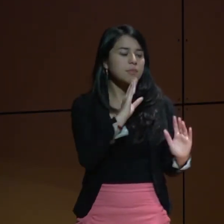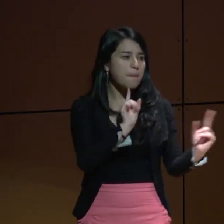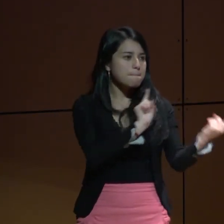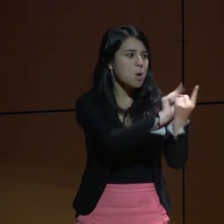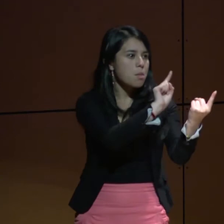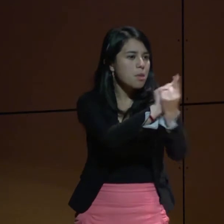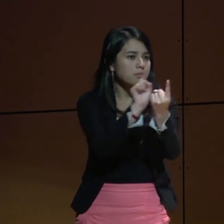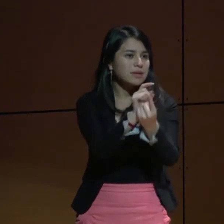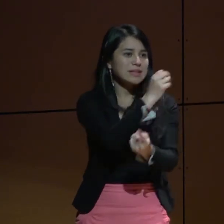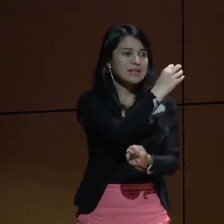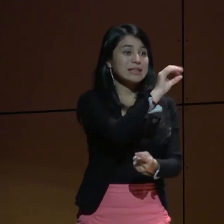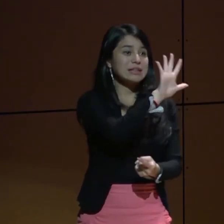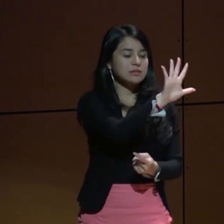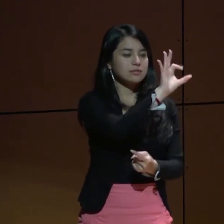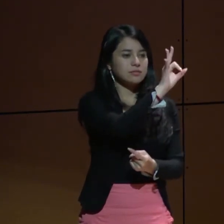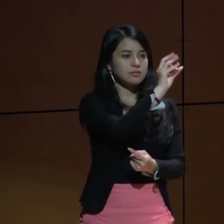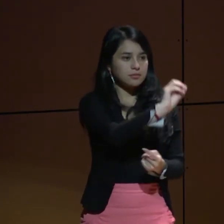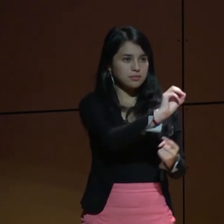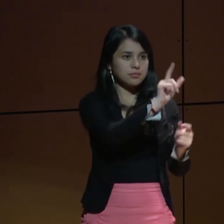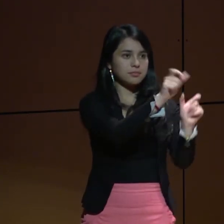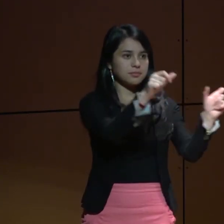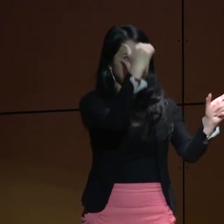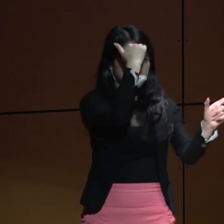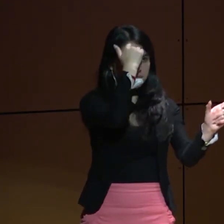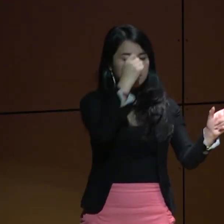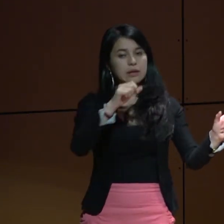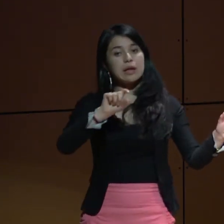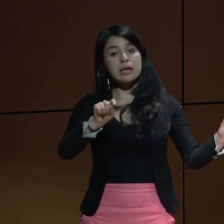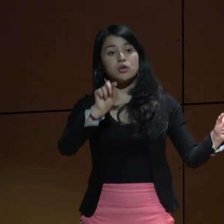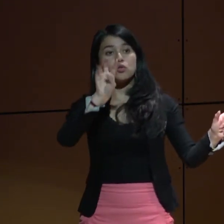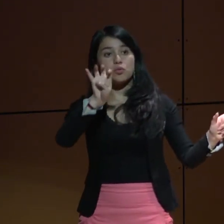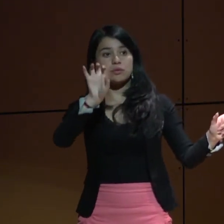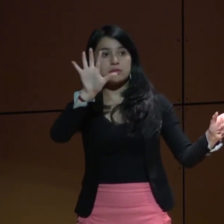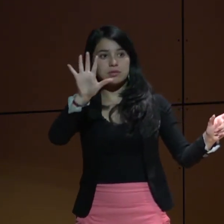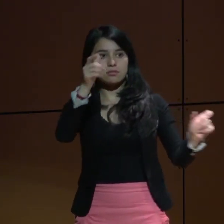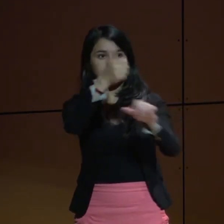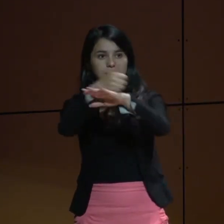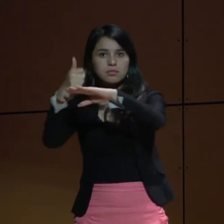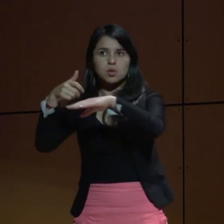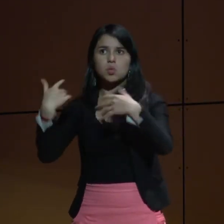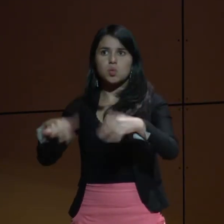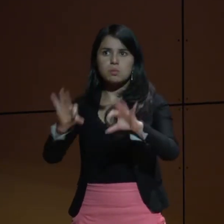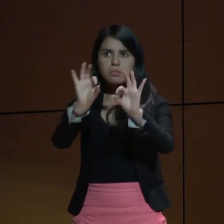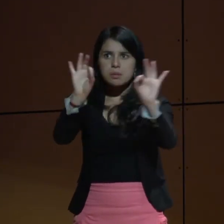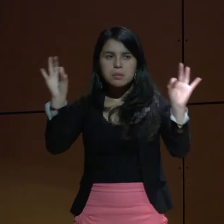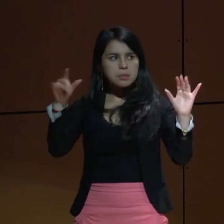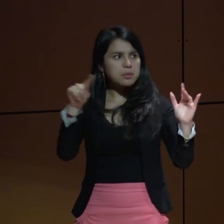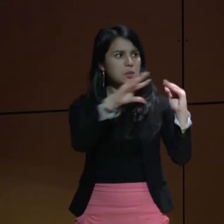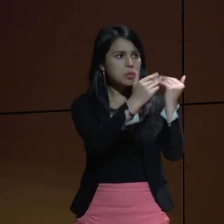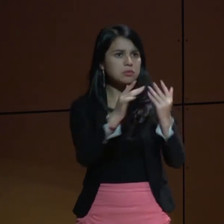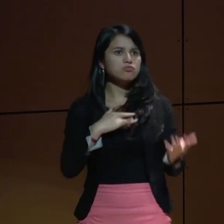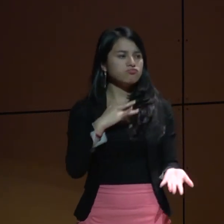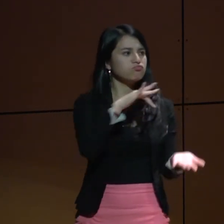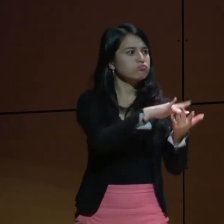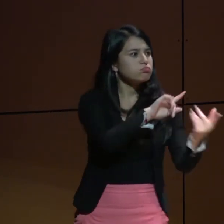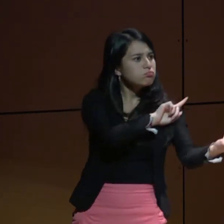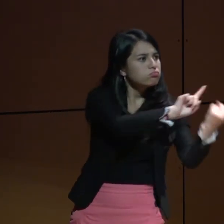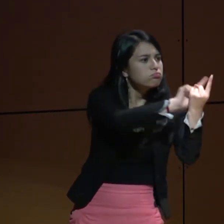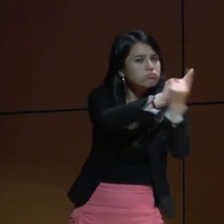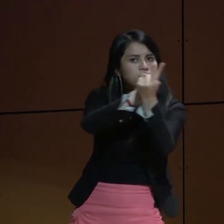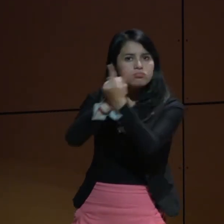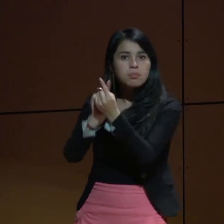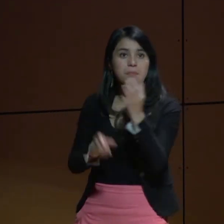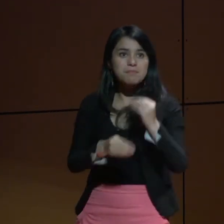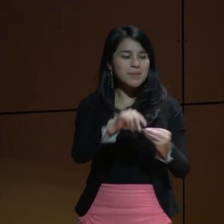y 95 rectores excepcionales en sus colegios, y el conjunto de esos